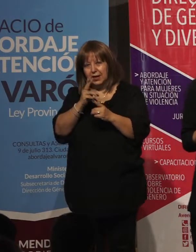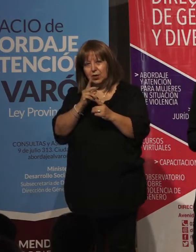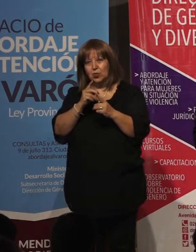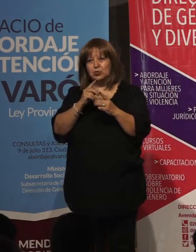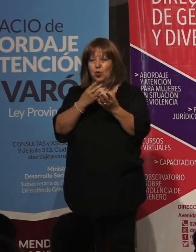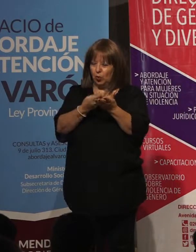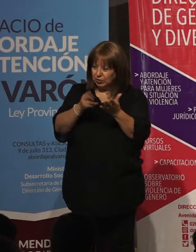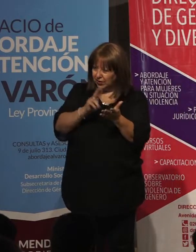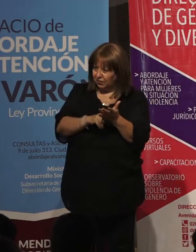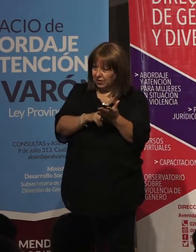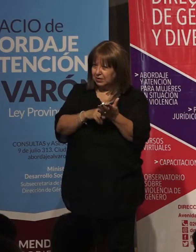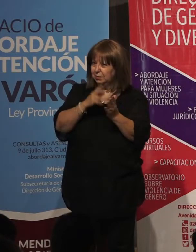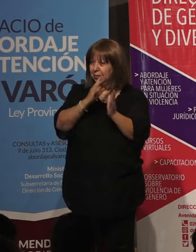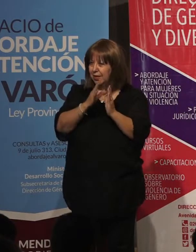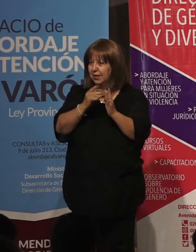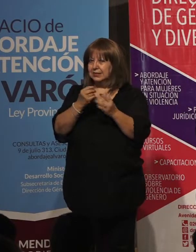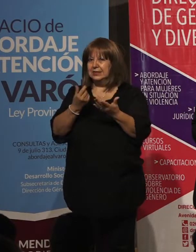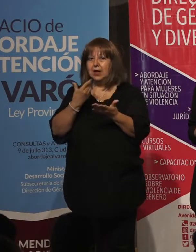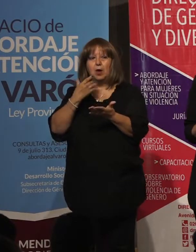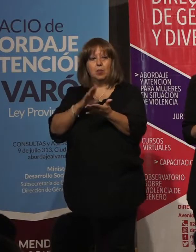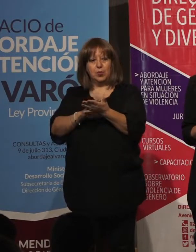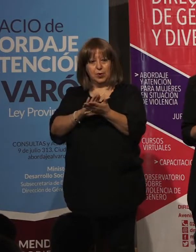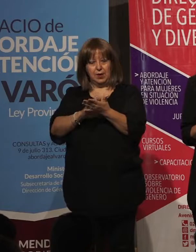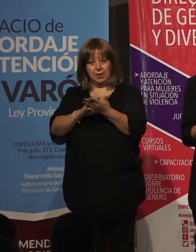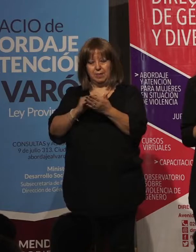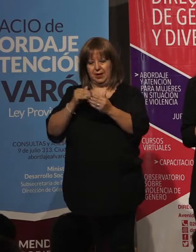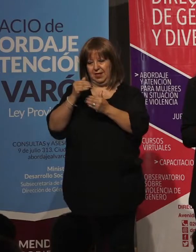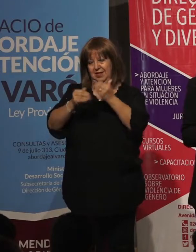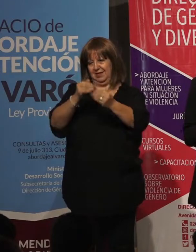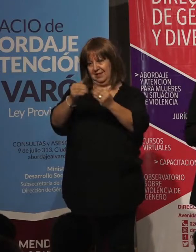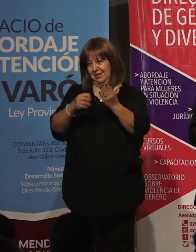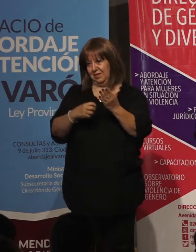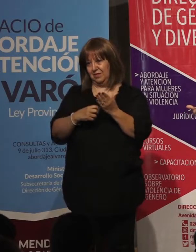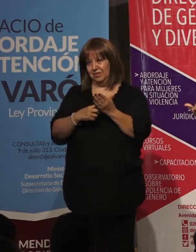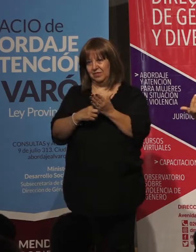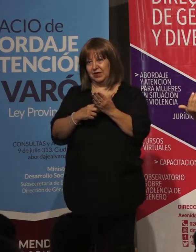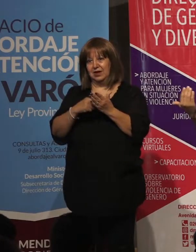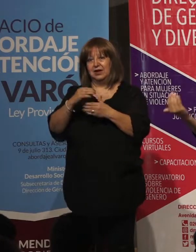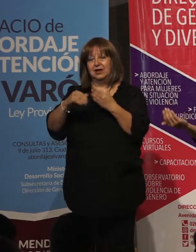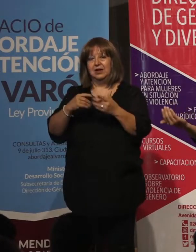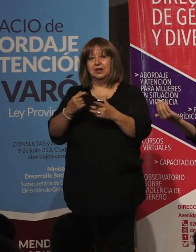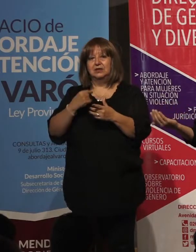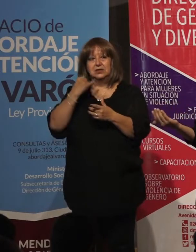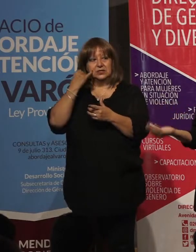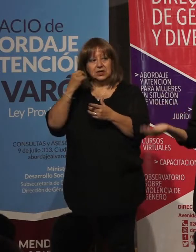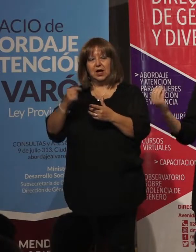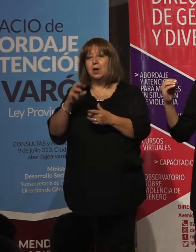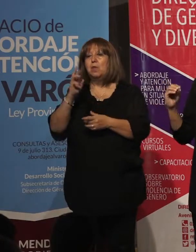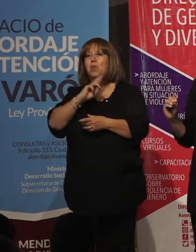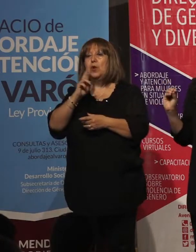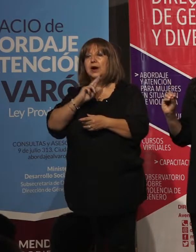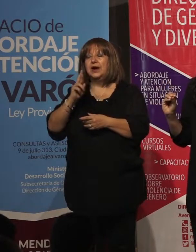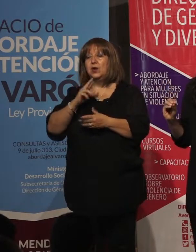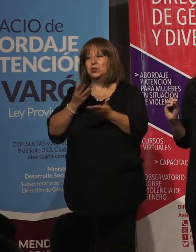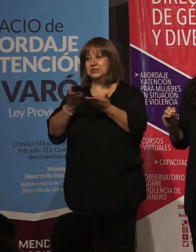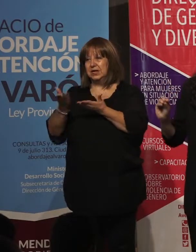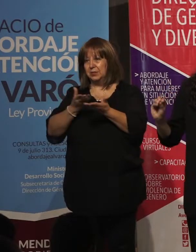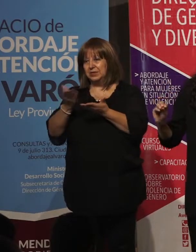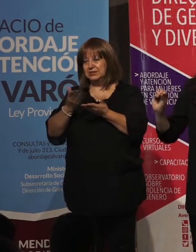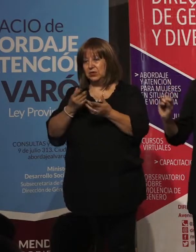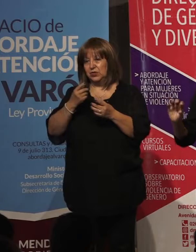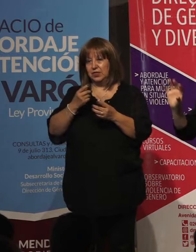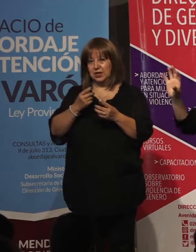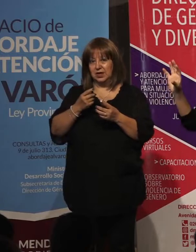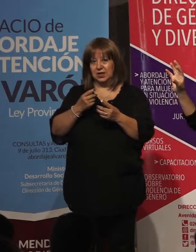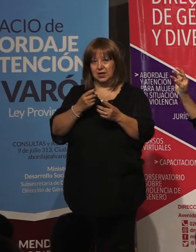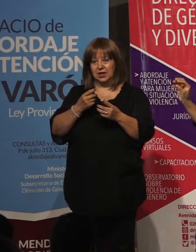sufrir violencia de género? Y es una prueba fundamental para el proceso penal. Entonces, tenemos a disposición de las mujeres un servicio de remis para